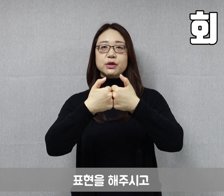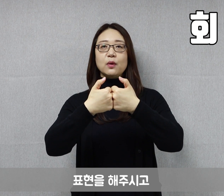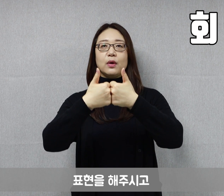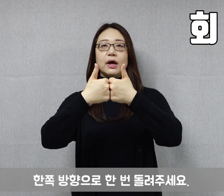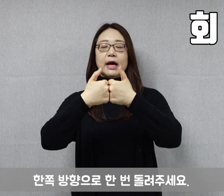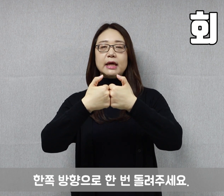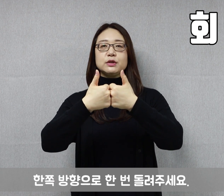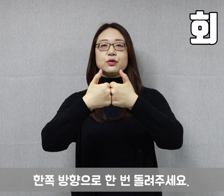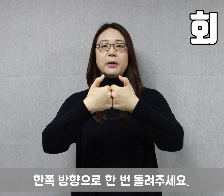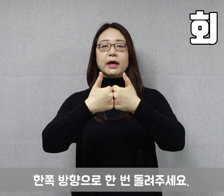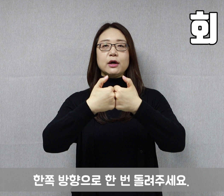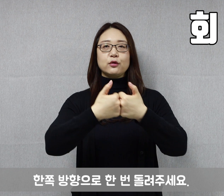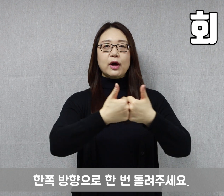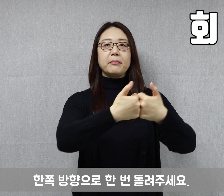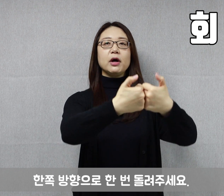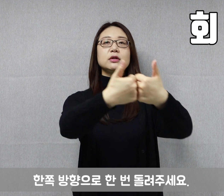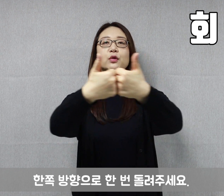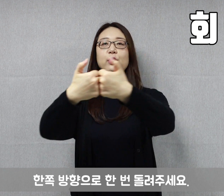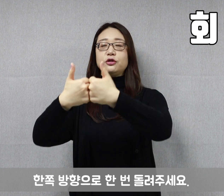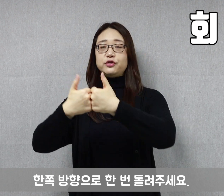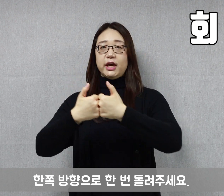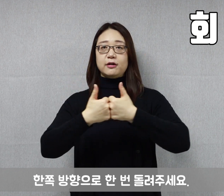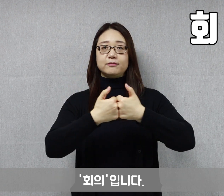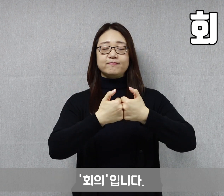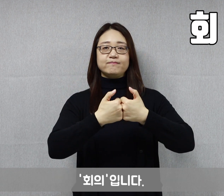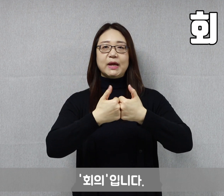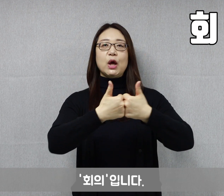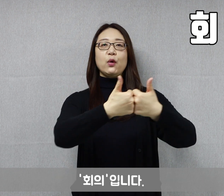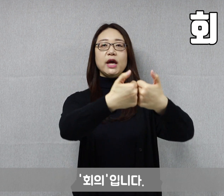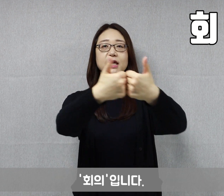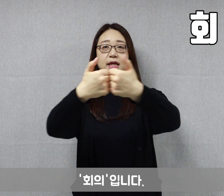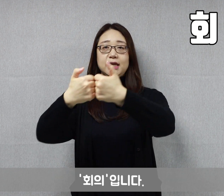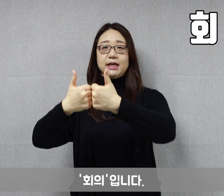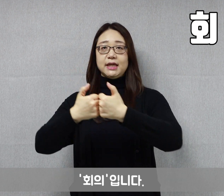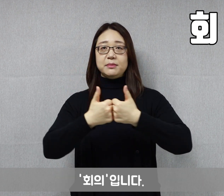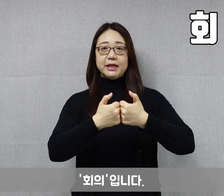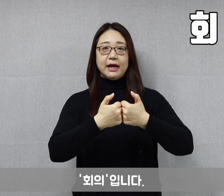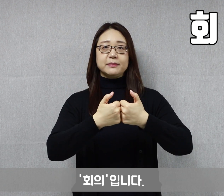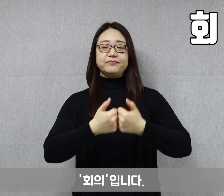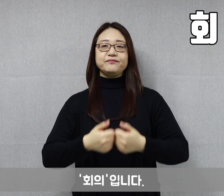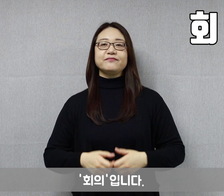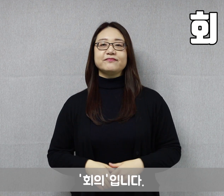해주시고 한쪽 방향으로 한번 돌려주세요. 회의입니다.